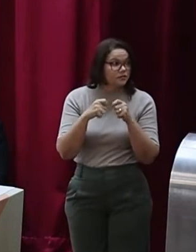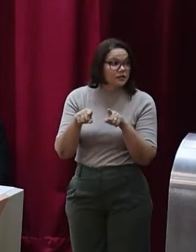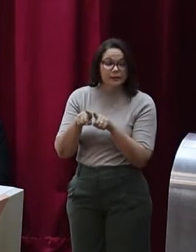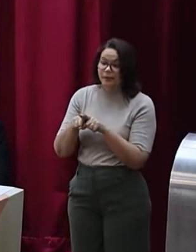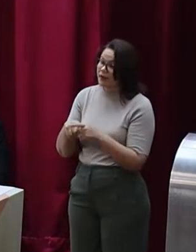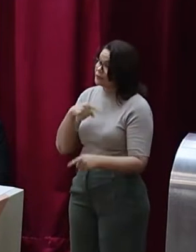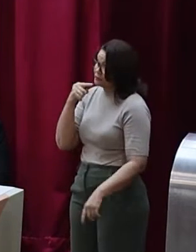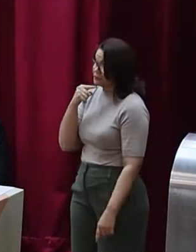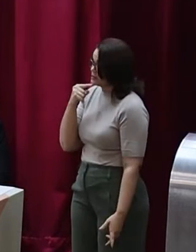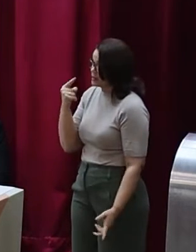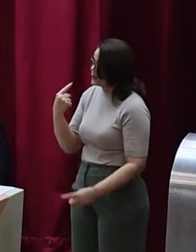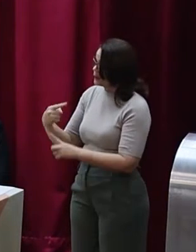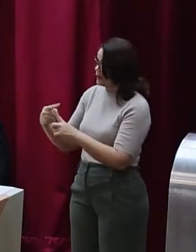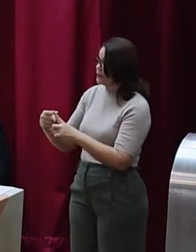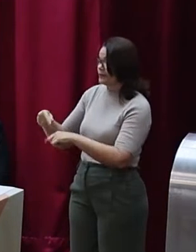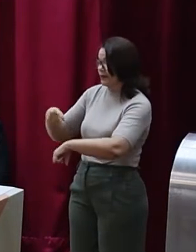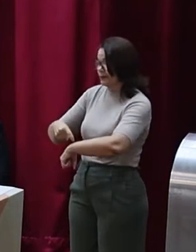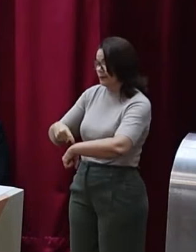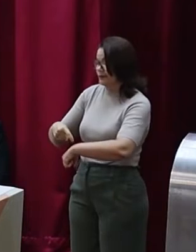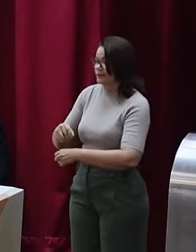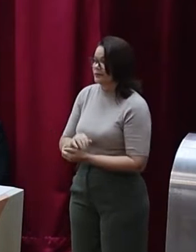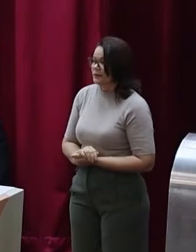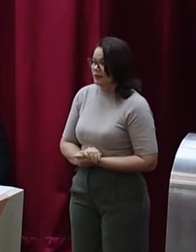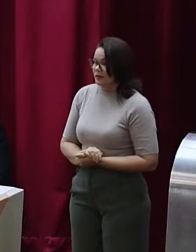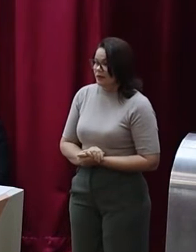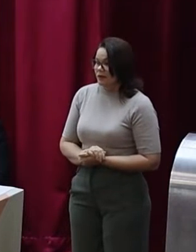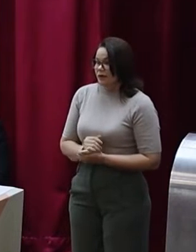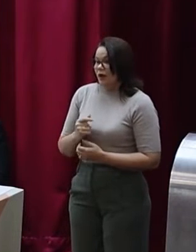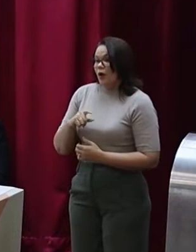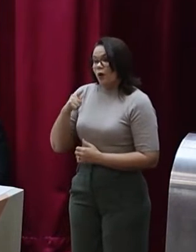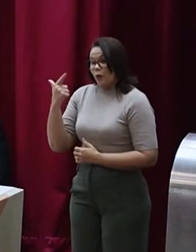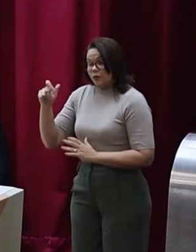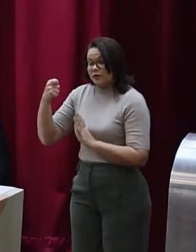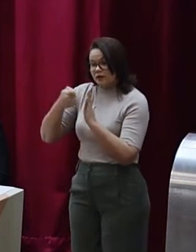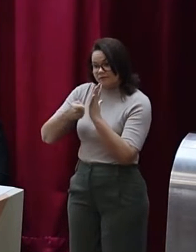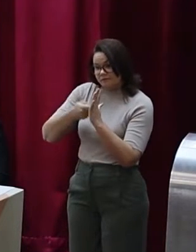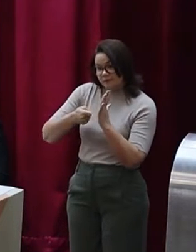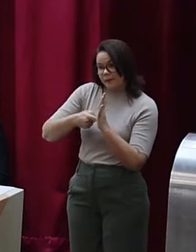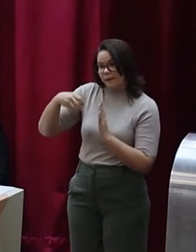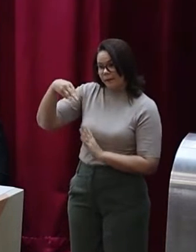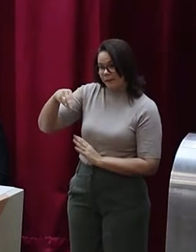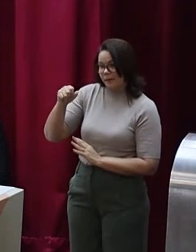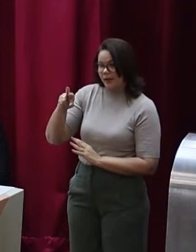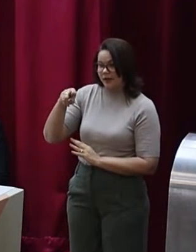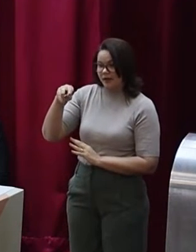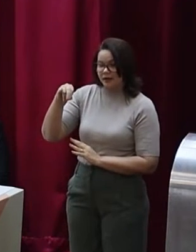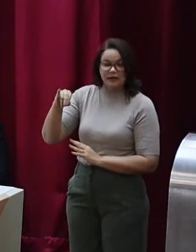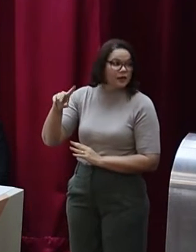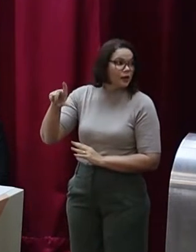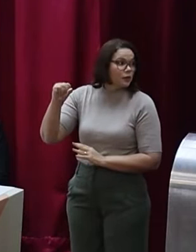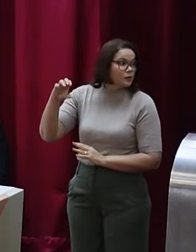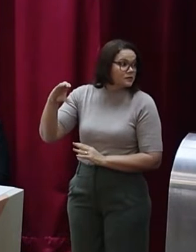vou poder passar, pode ir para o próximo. Uma outra ativista, né, a Mariluce, que também usa